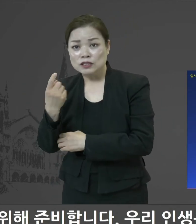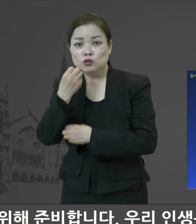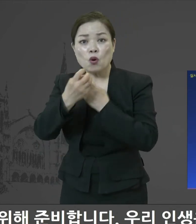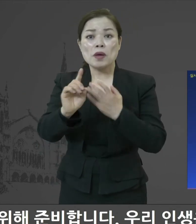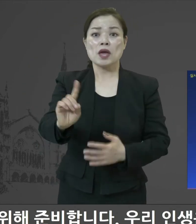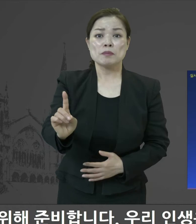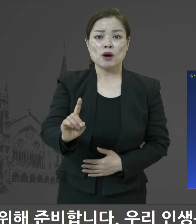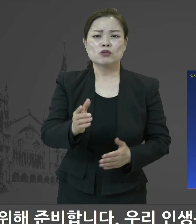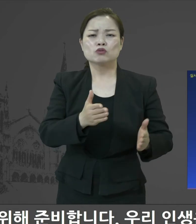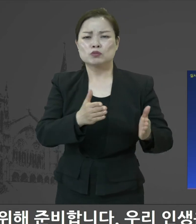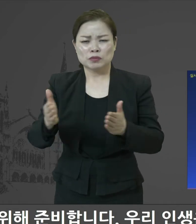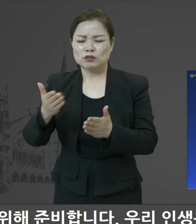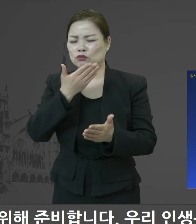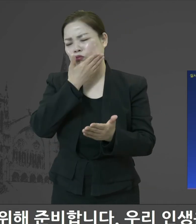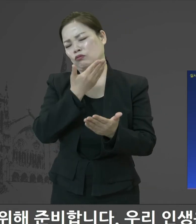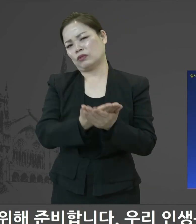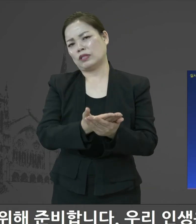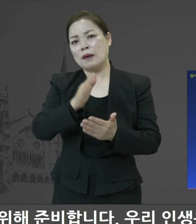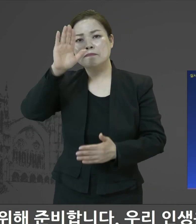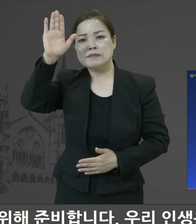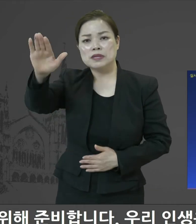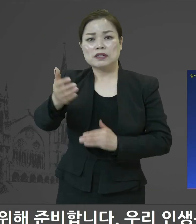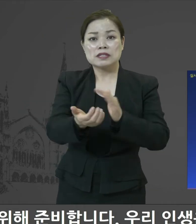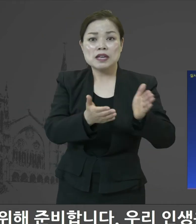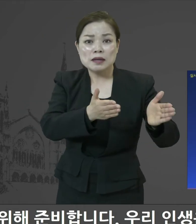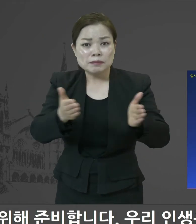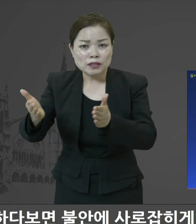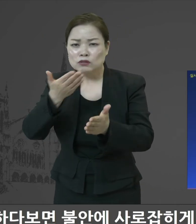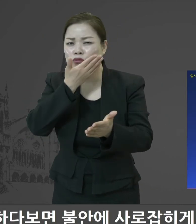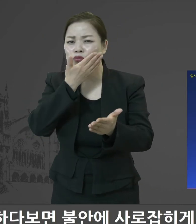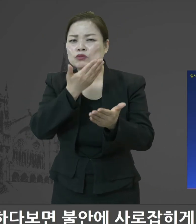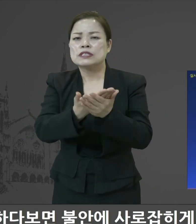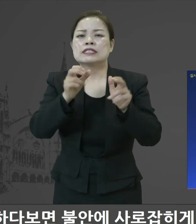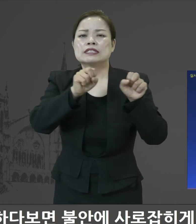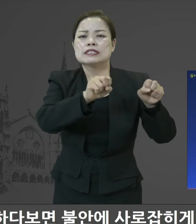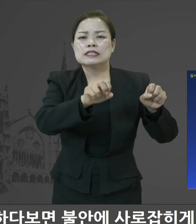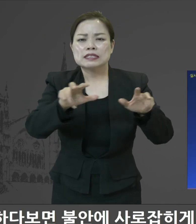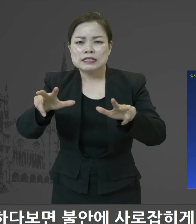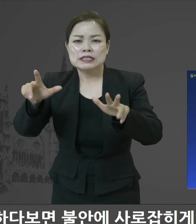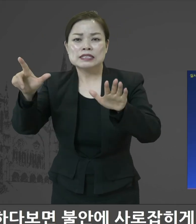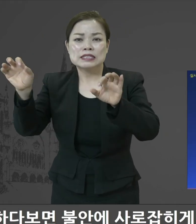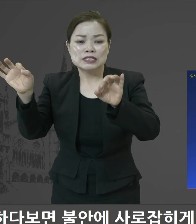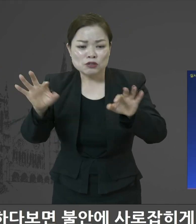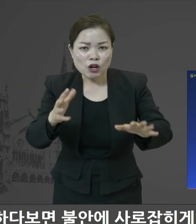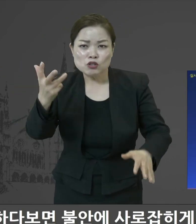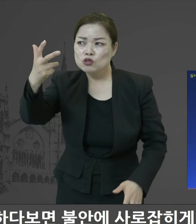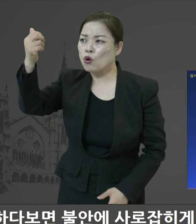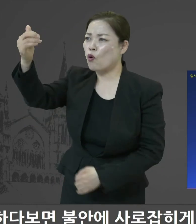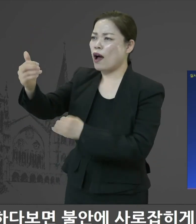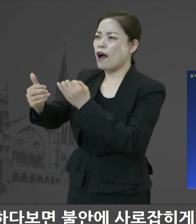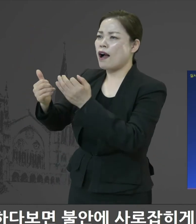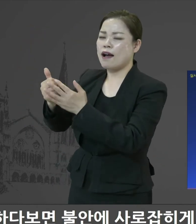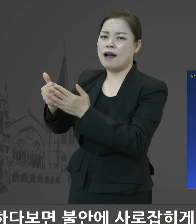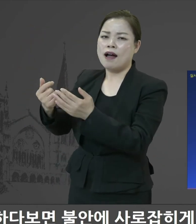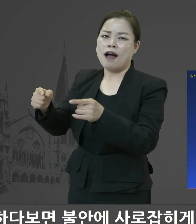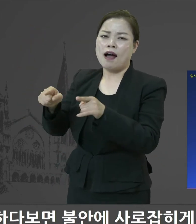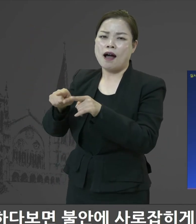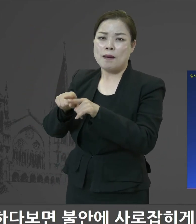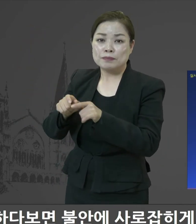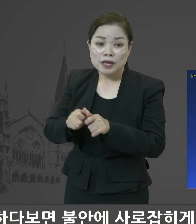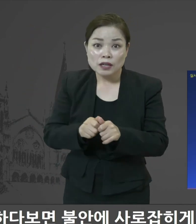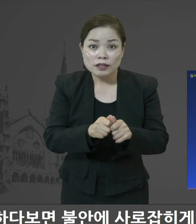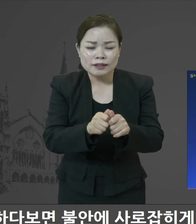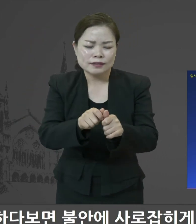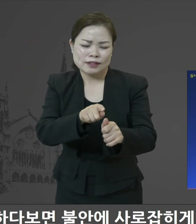고백합니까? 준비하는 것도 중요하지만, 미래를 예비하는 것도 중요하지만, 지금 당장 이 순간에 여호와 하나님과 함께 동행하는